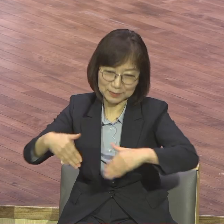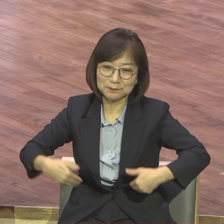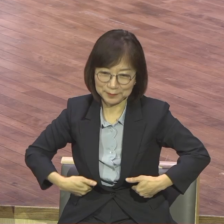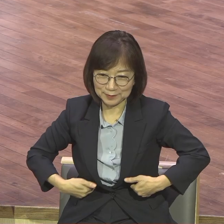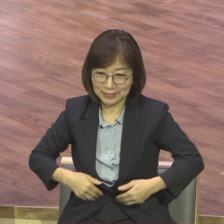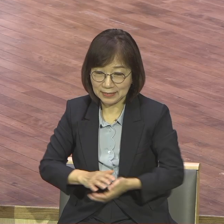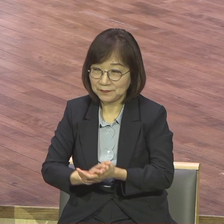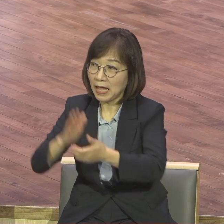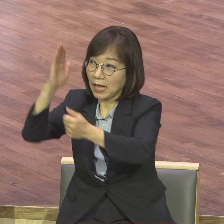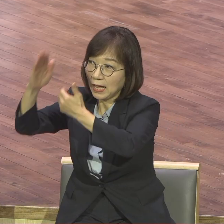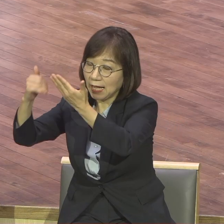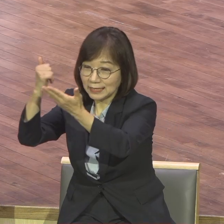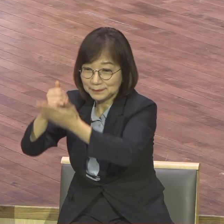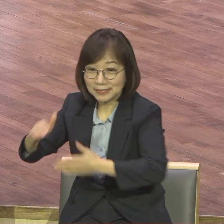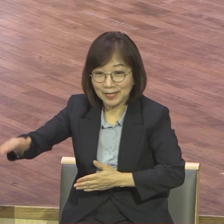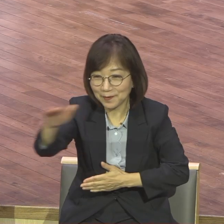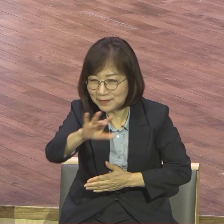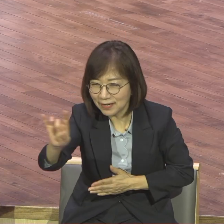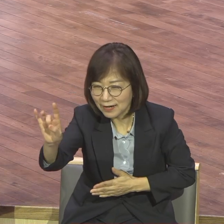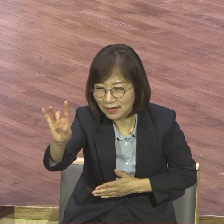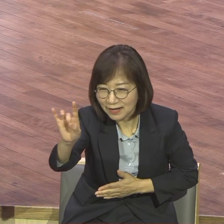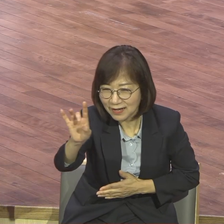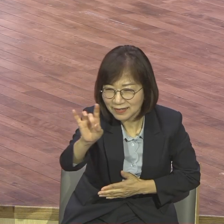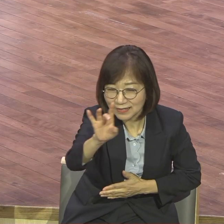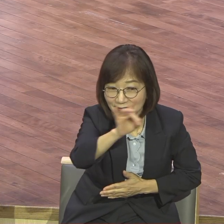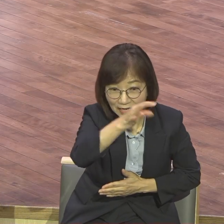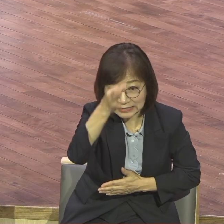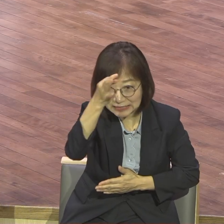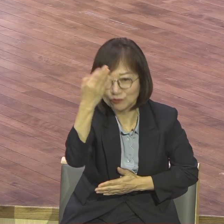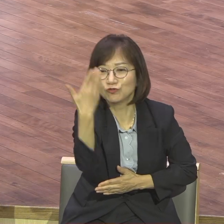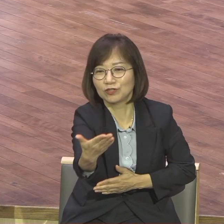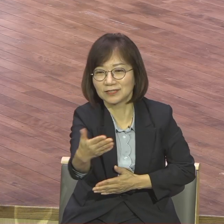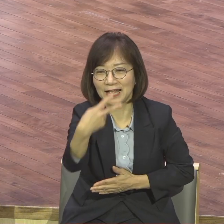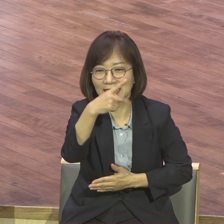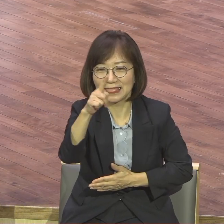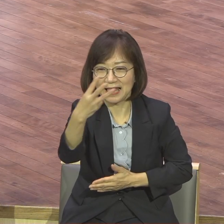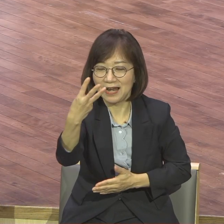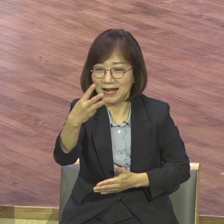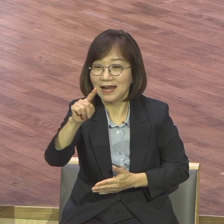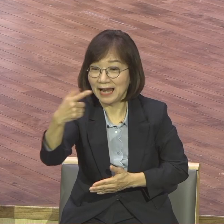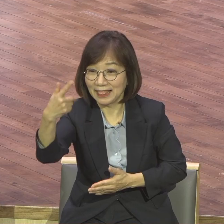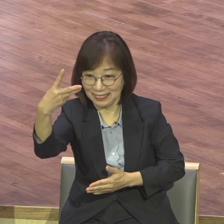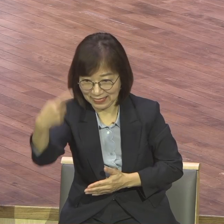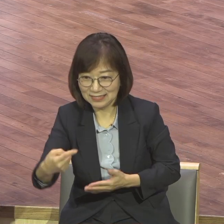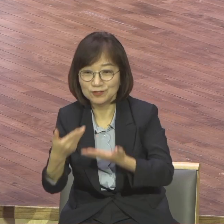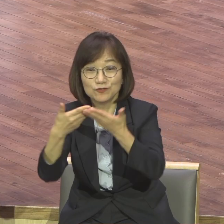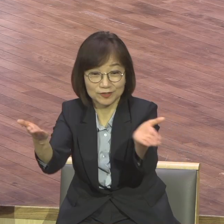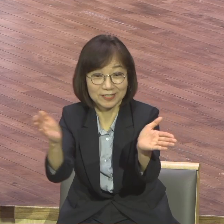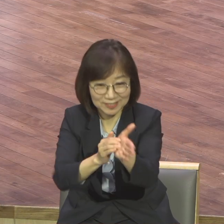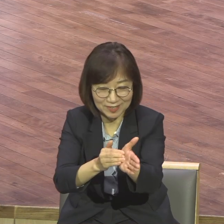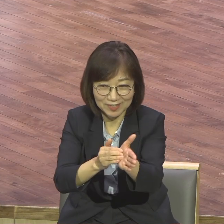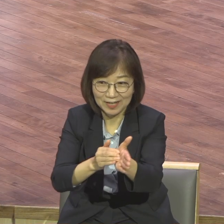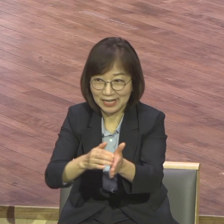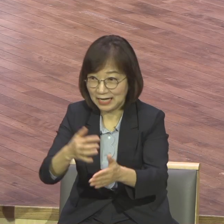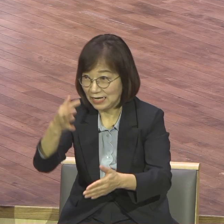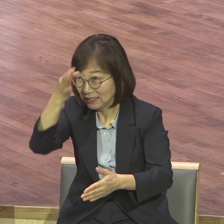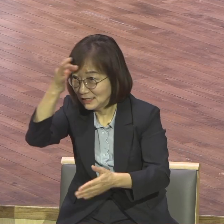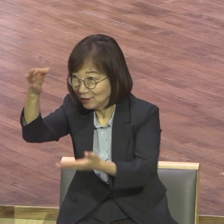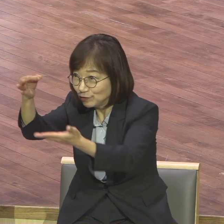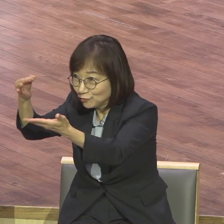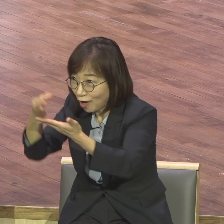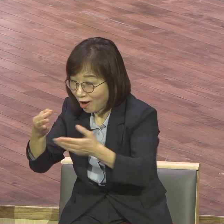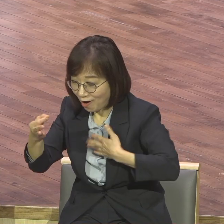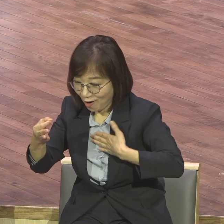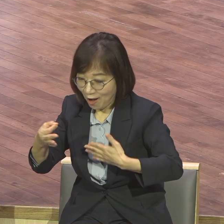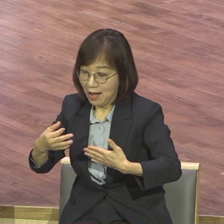주신 탤런트가 있습니다. 그 탤런트가 무엇인지 발견해서 복음을 위해서 사용되도록. 나를 위해 서는 것이